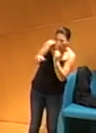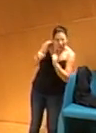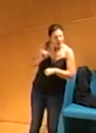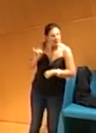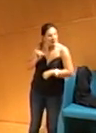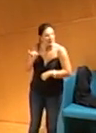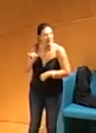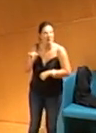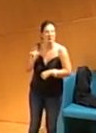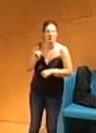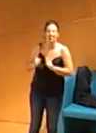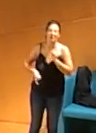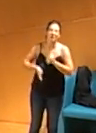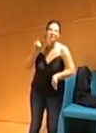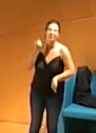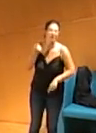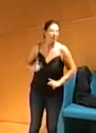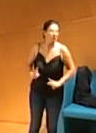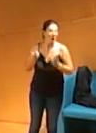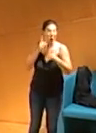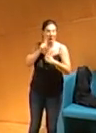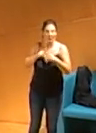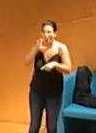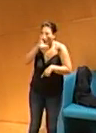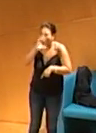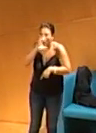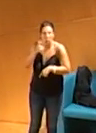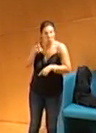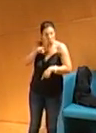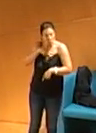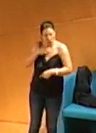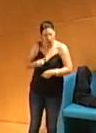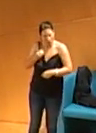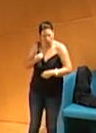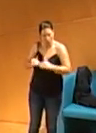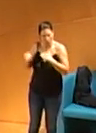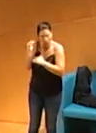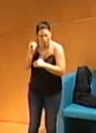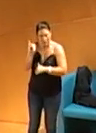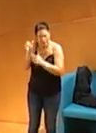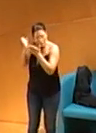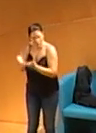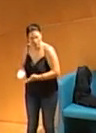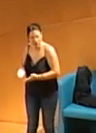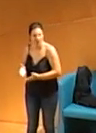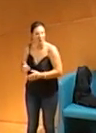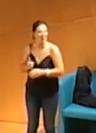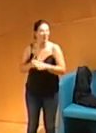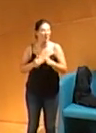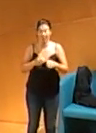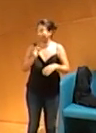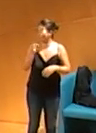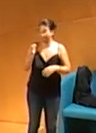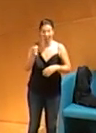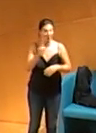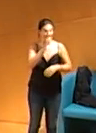curieux. Et je crois que ceci est quelque chose d'extrêmement important. Alors, cette histoire de curieux,